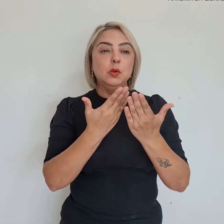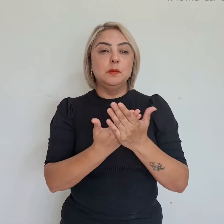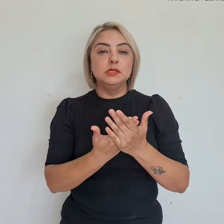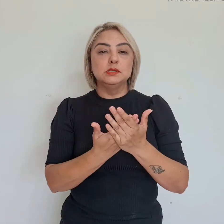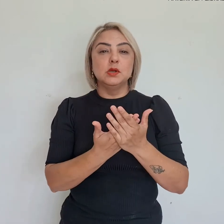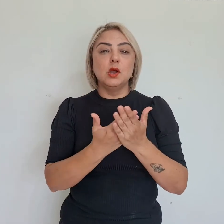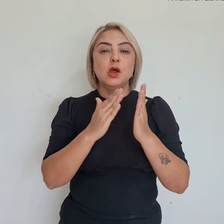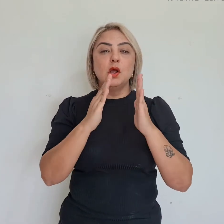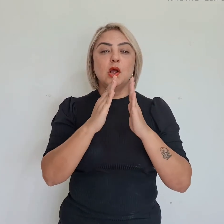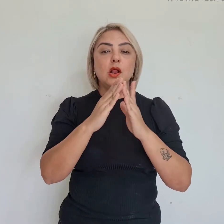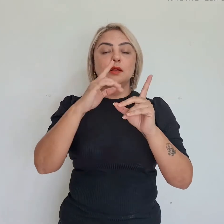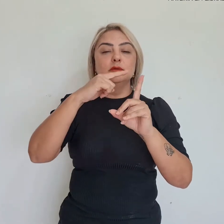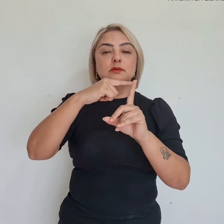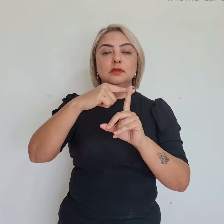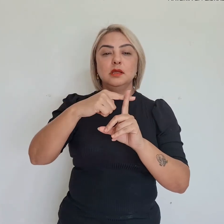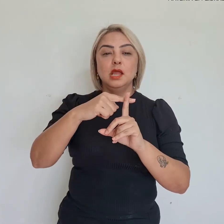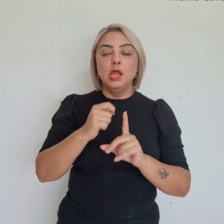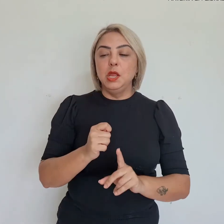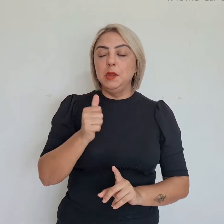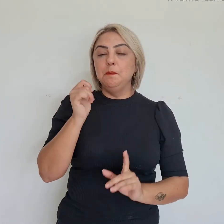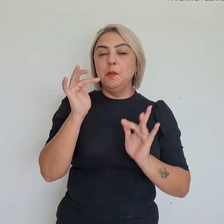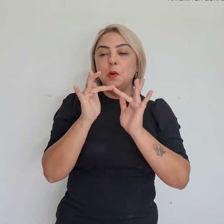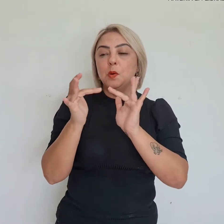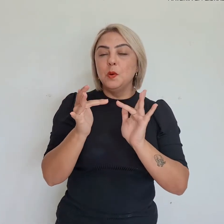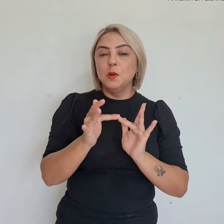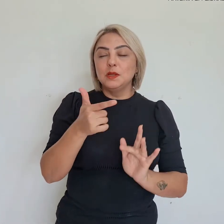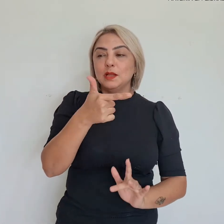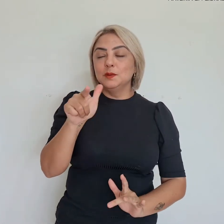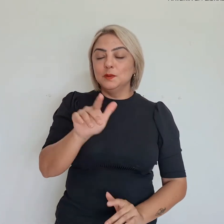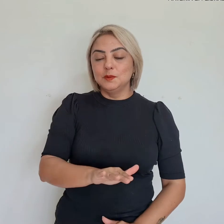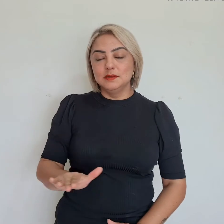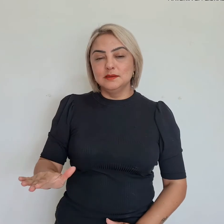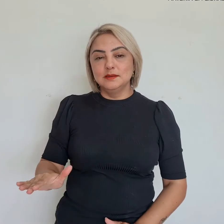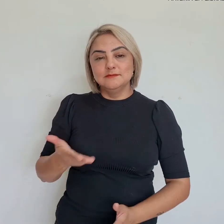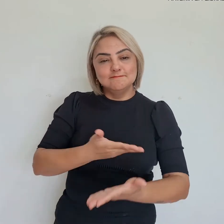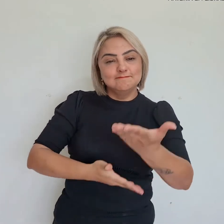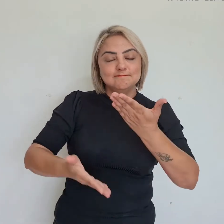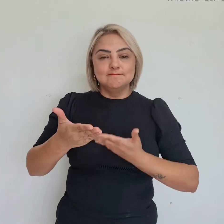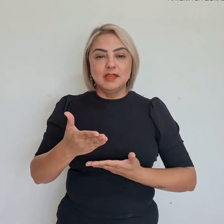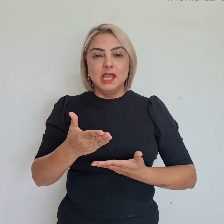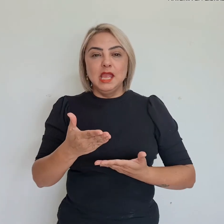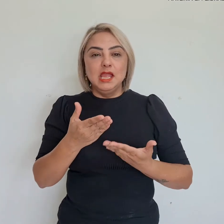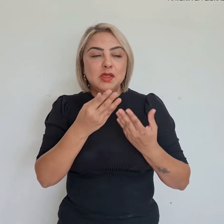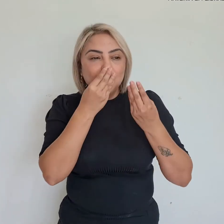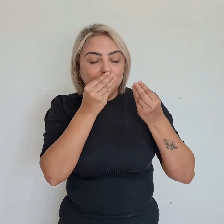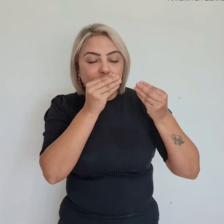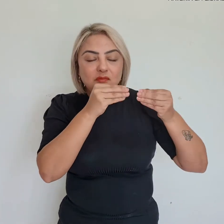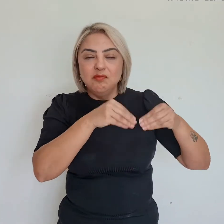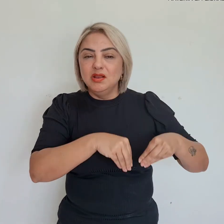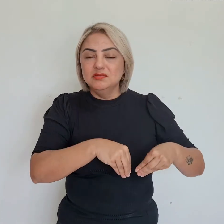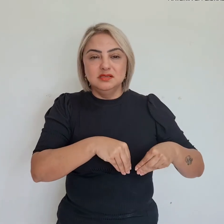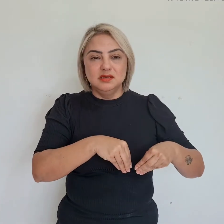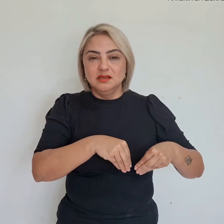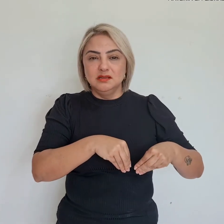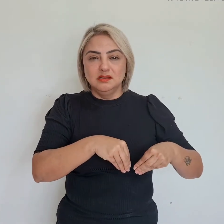e pouco contato com outras crianças. Isso vai precarizar ainda mais o trabalho